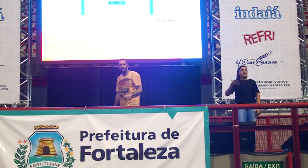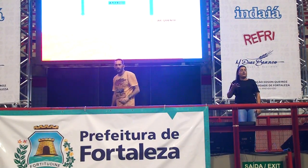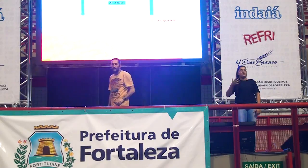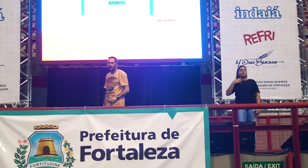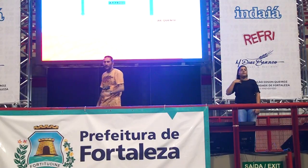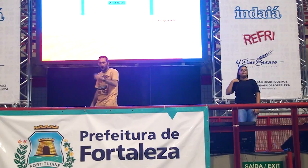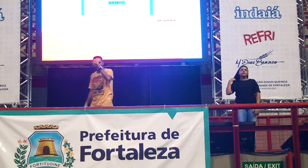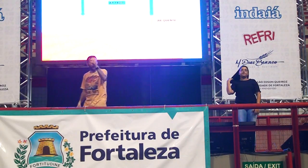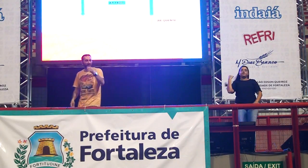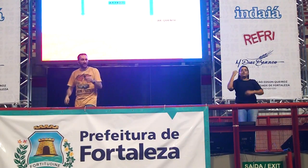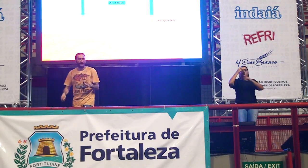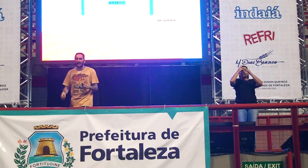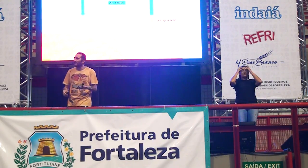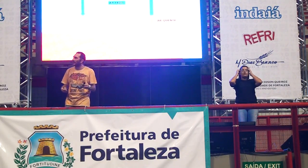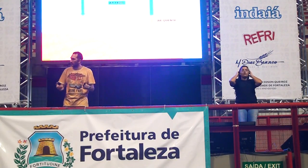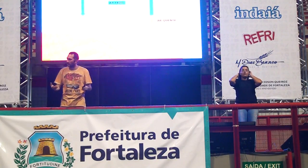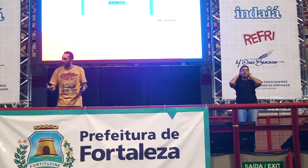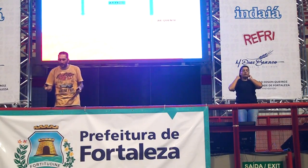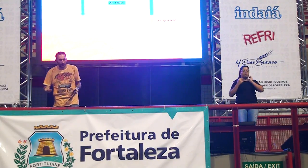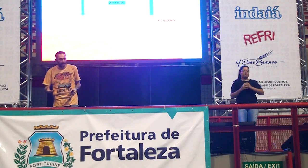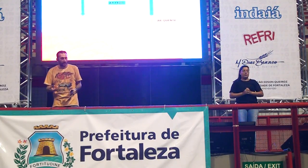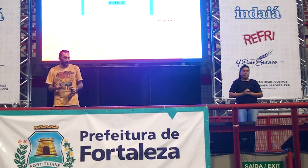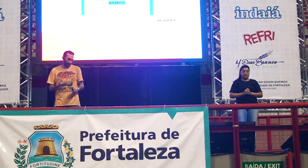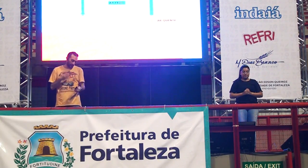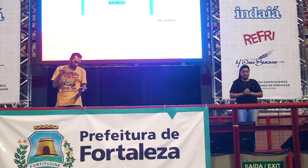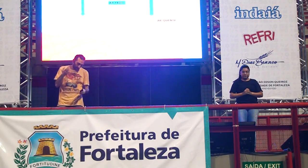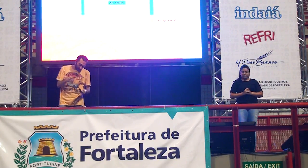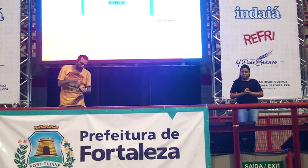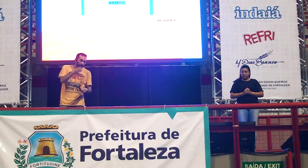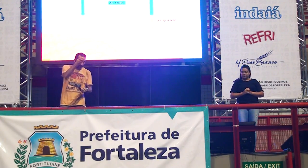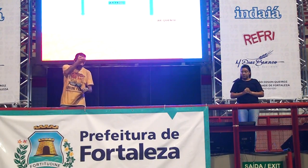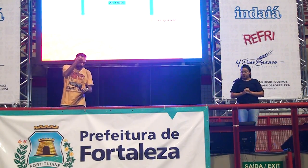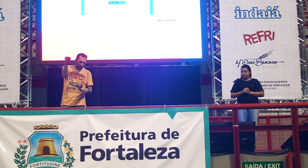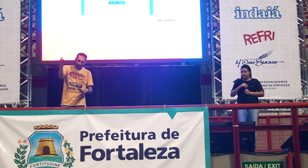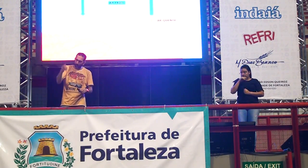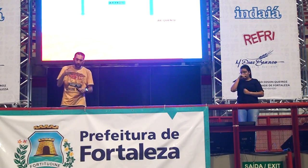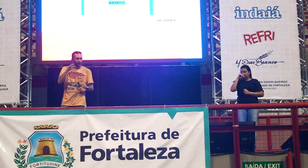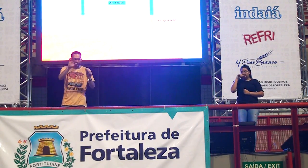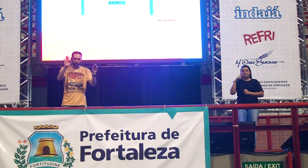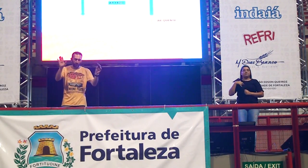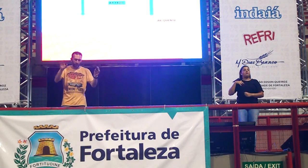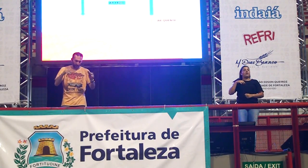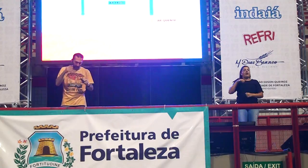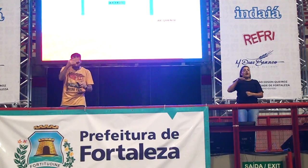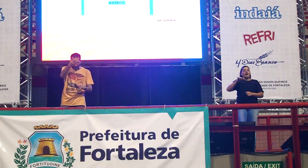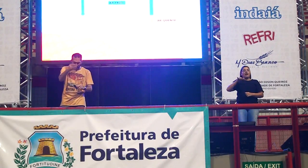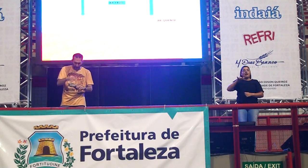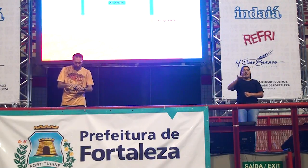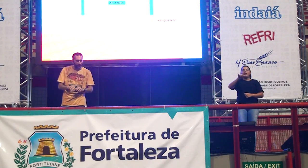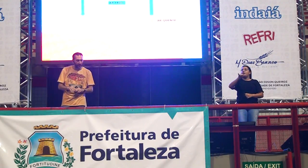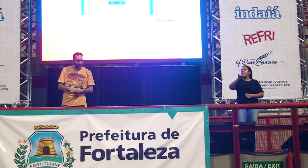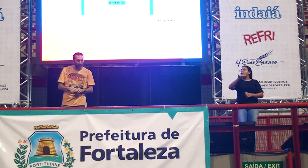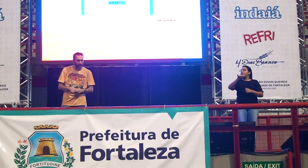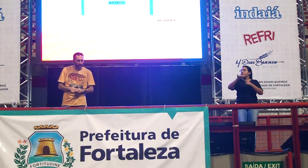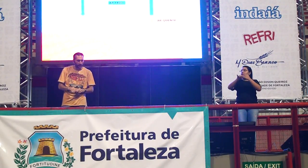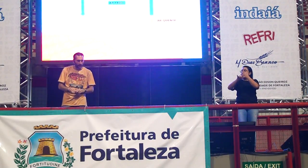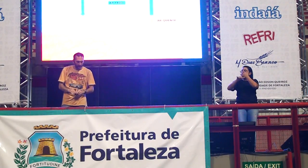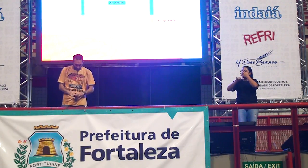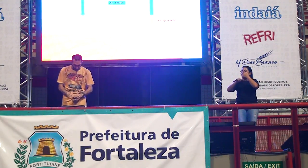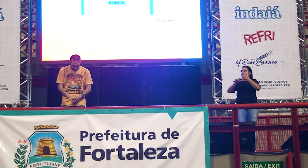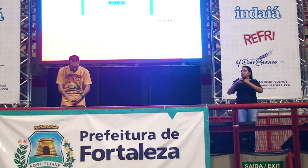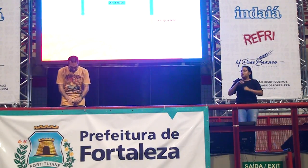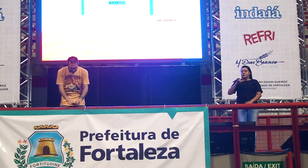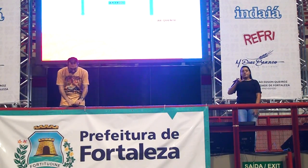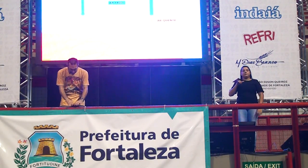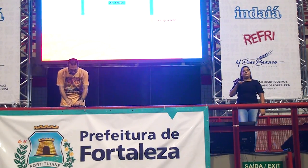bem, a gente pode fazer isso até na prática, né? Você entra no avião, desde que eu não esteja no avião, você pode fazer isso na prática.